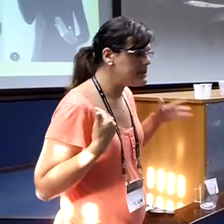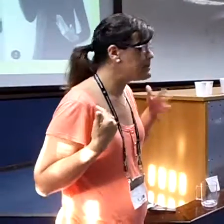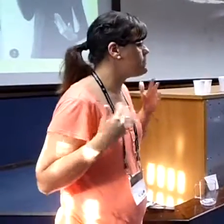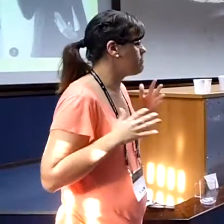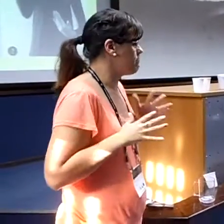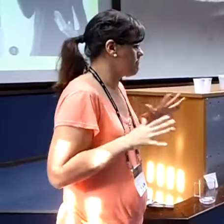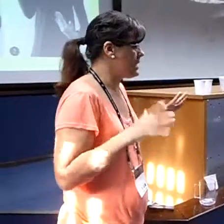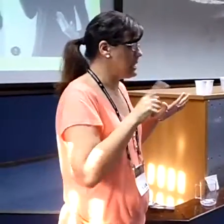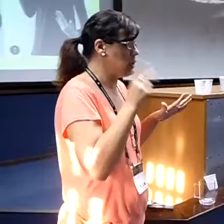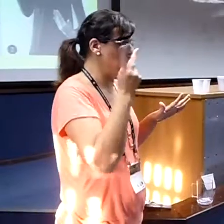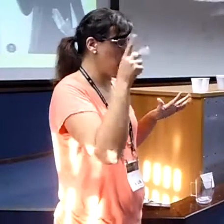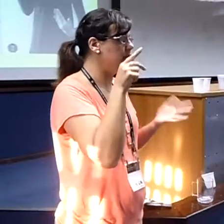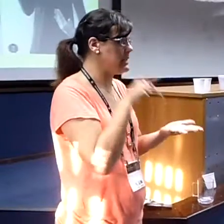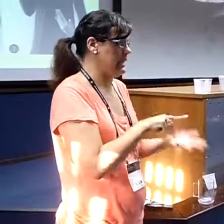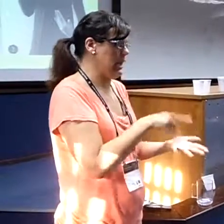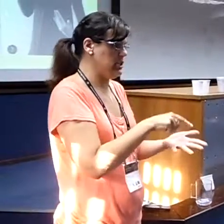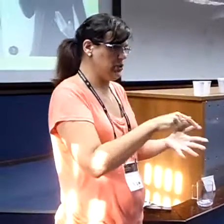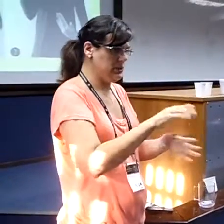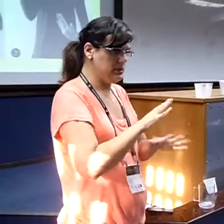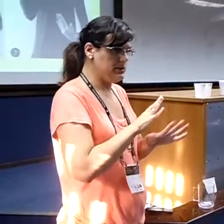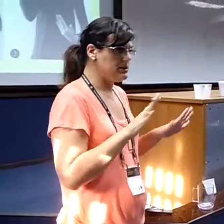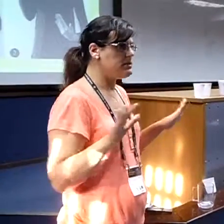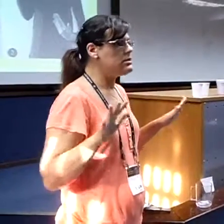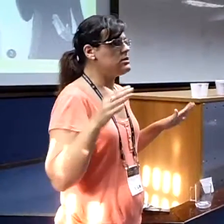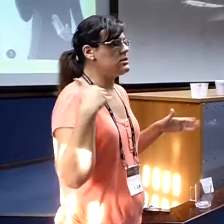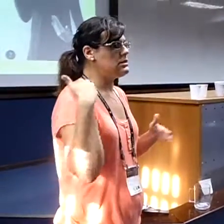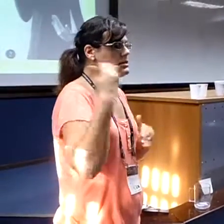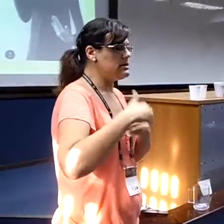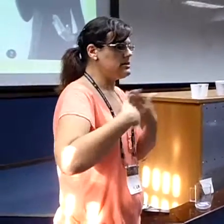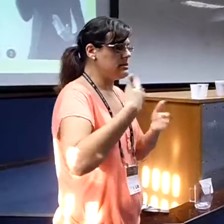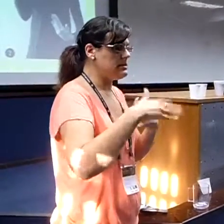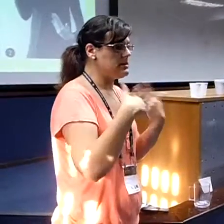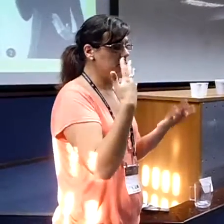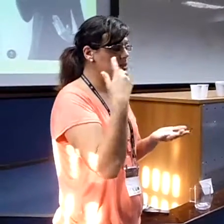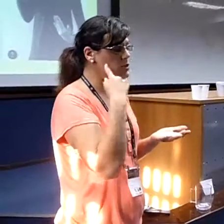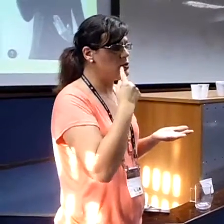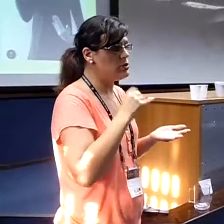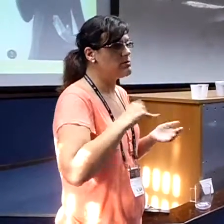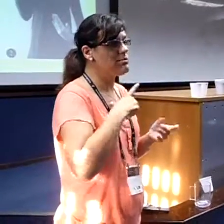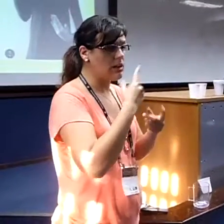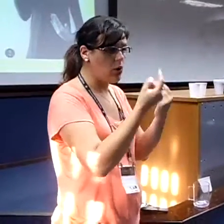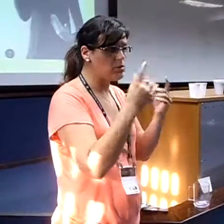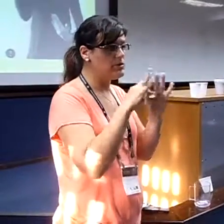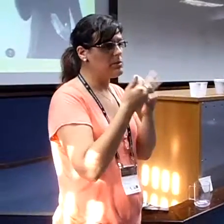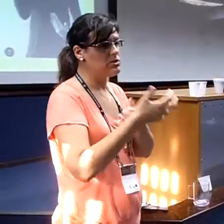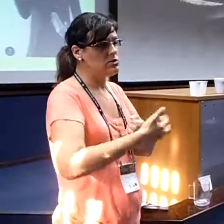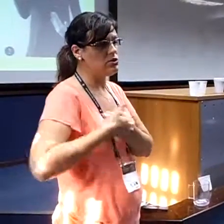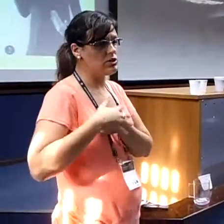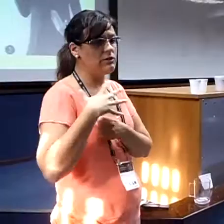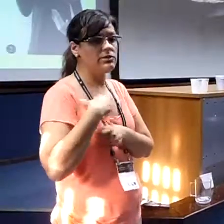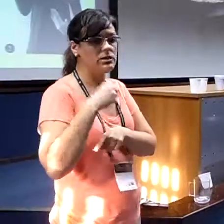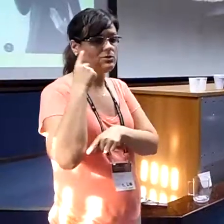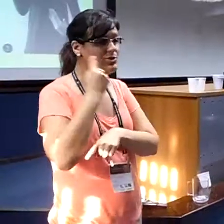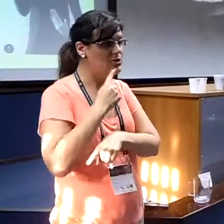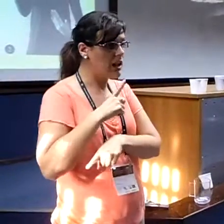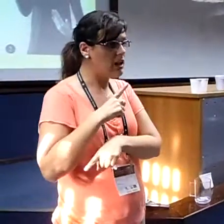audição, era bem complicada, mas enfim, é uma história verdadeira essa, mas enfim. Algumas famílias escondiam